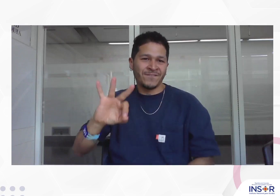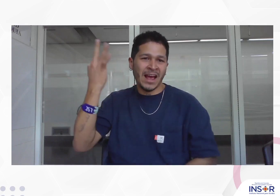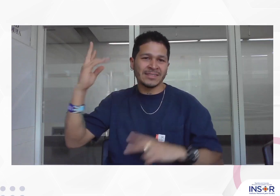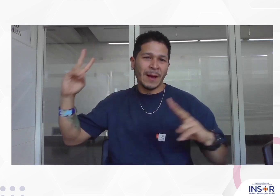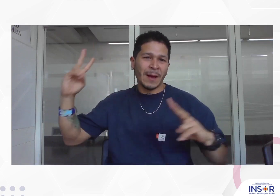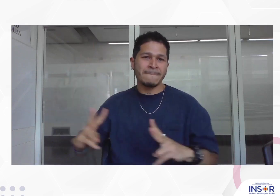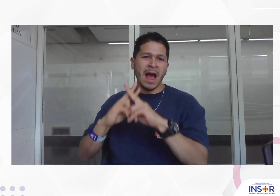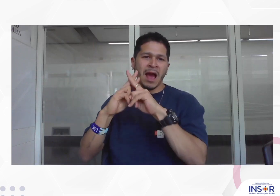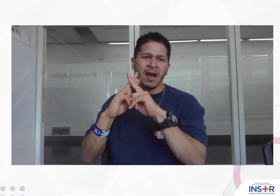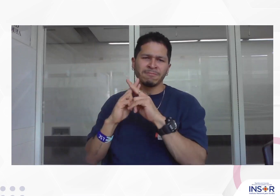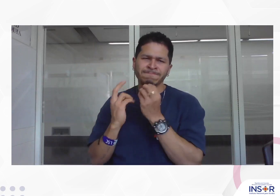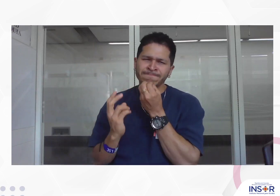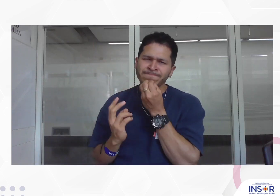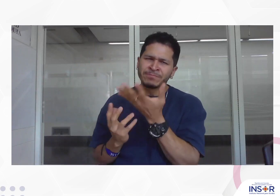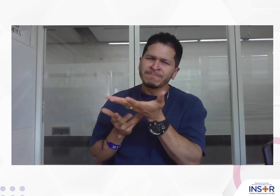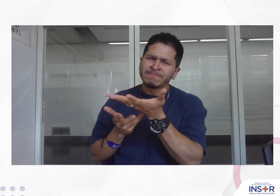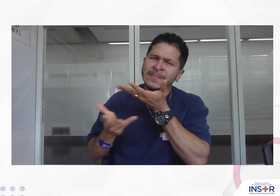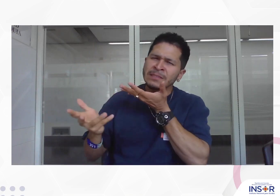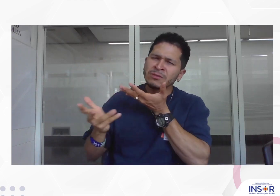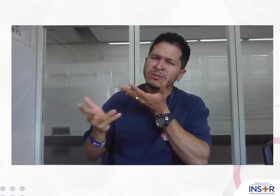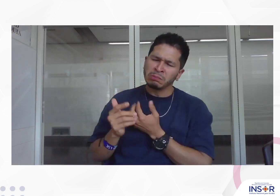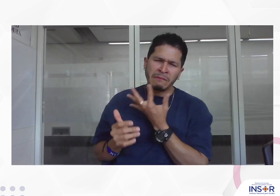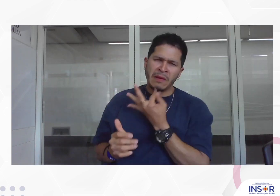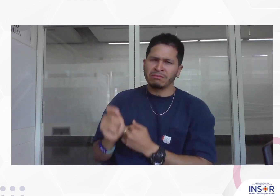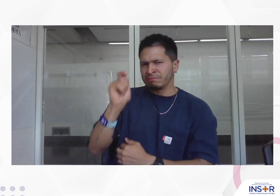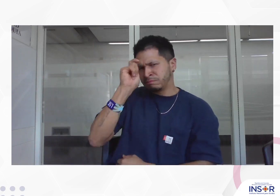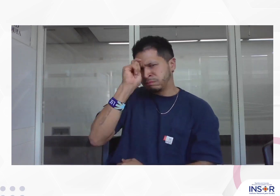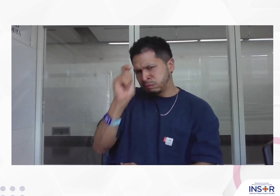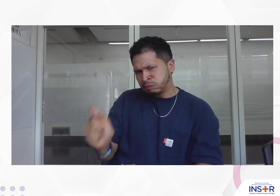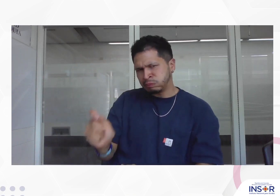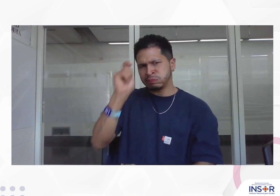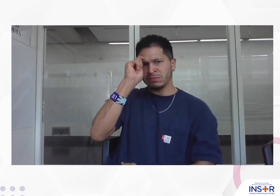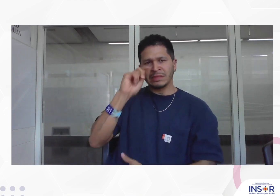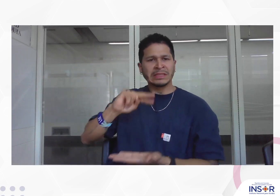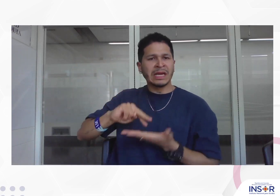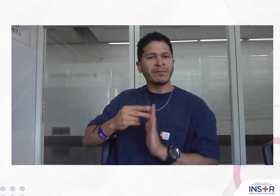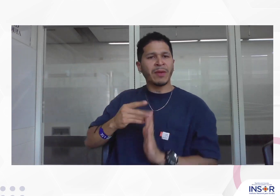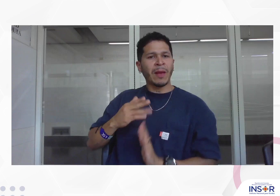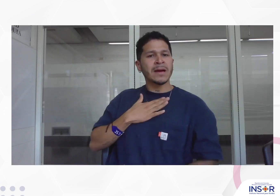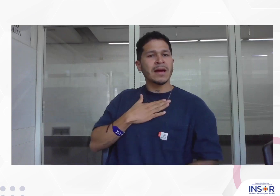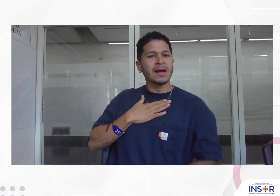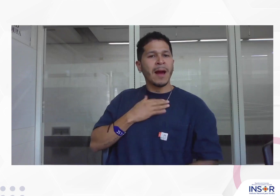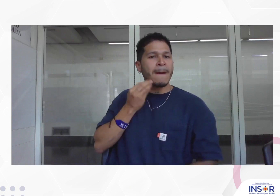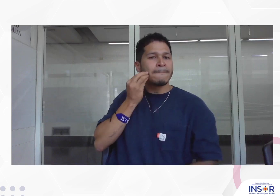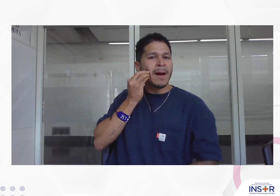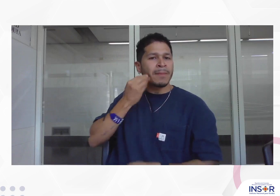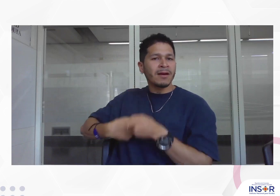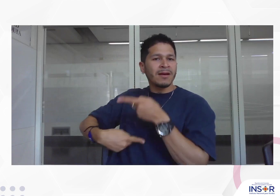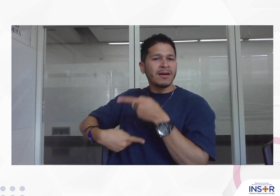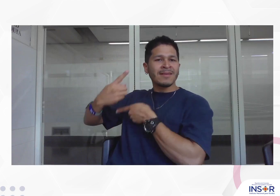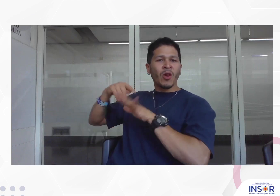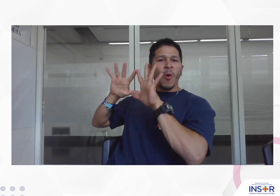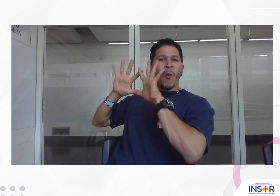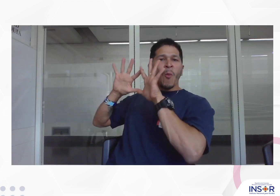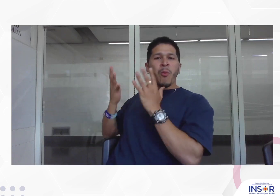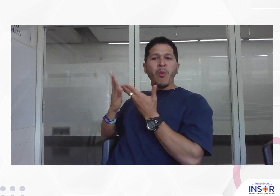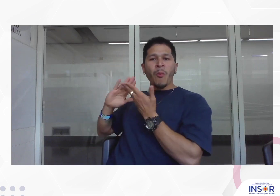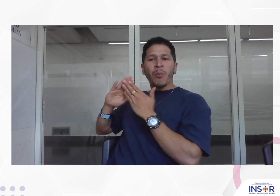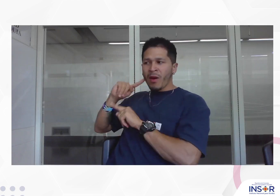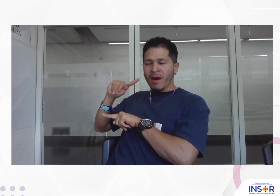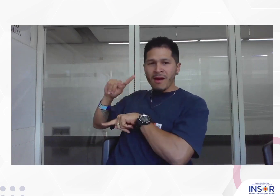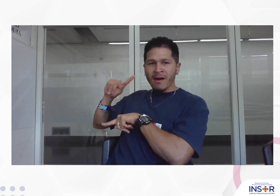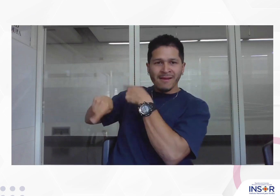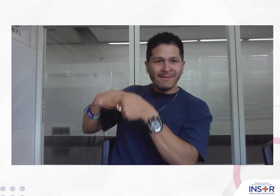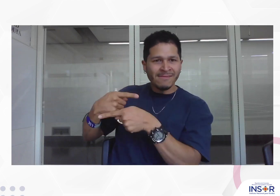y en el Congreso de la WFD se generó un diálogo muy, muy interesante. Esto se llevó a cabo